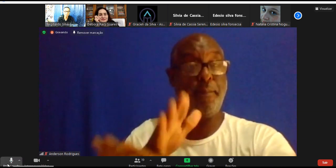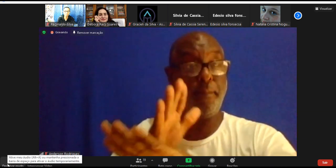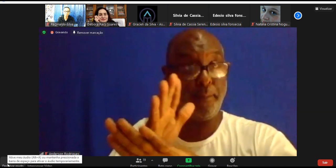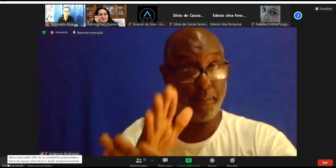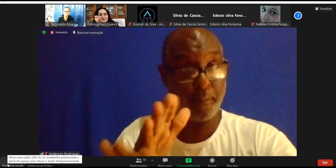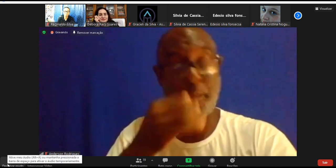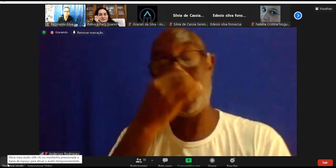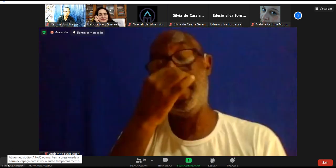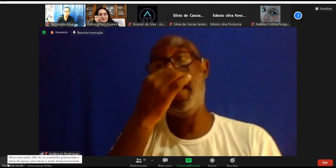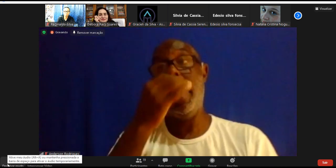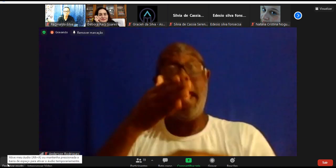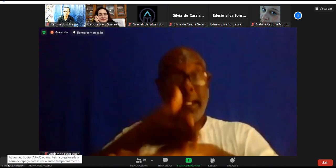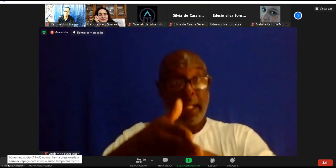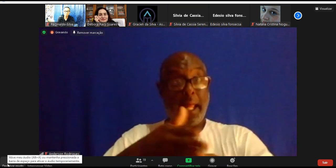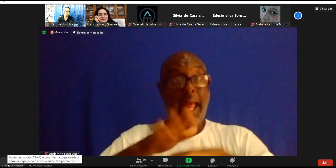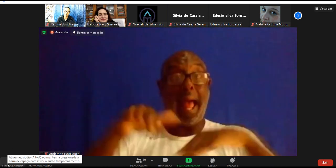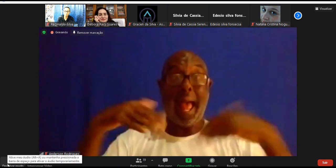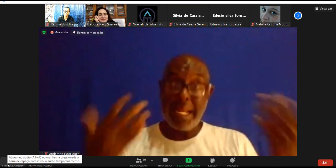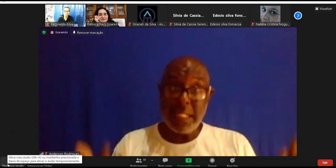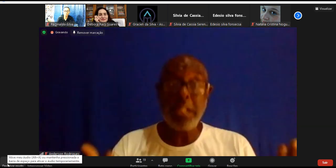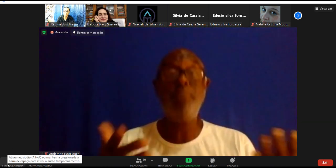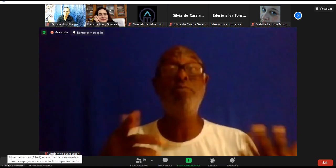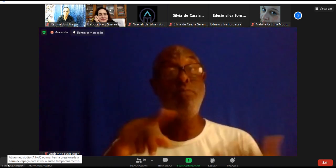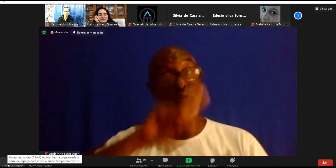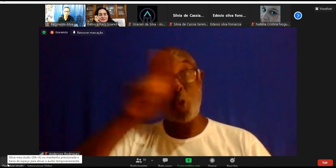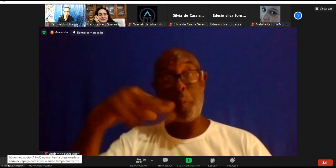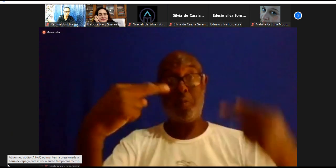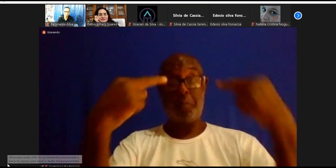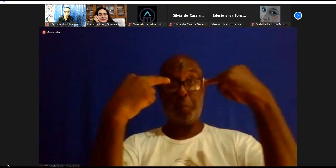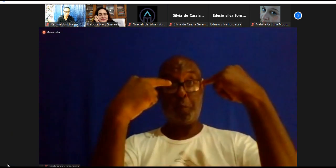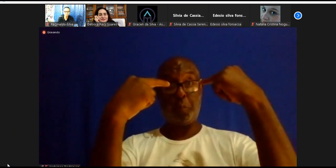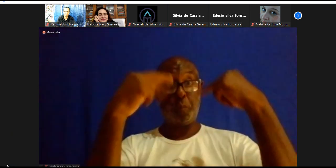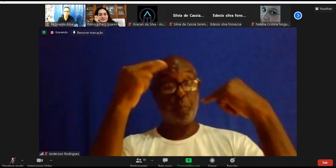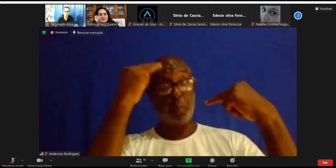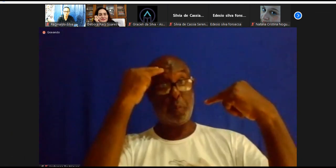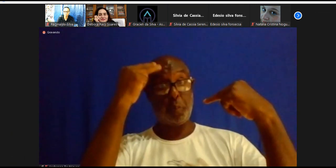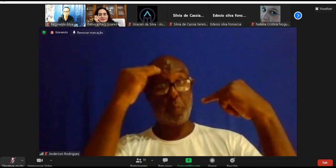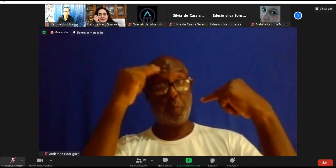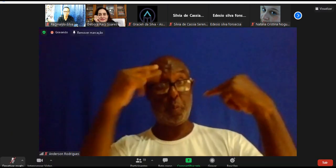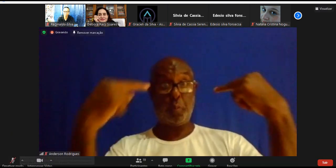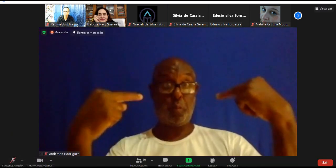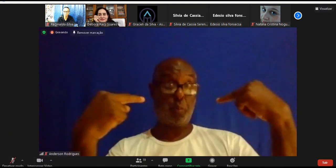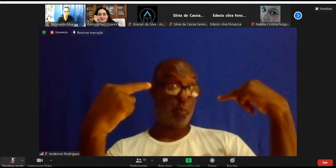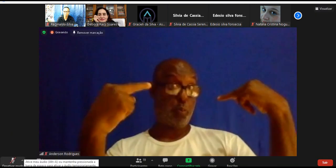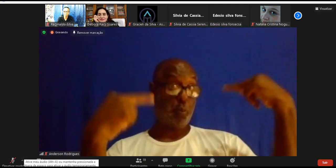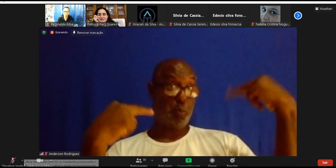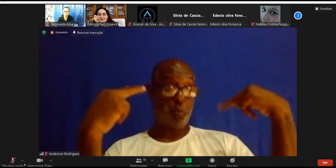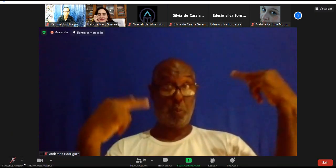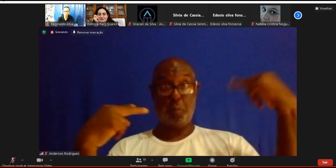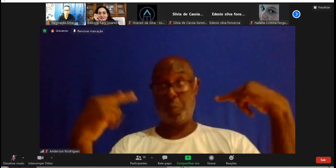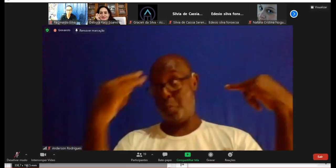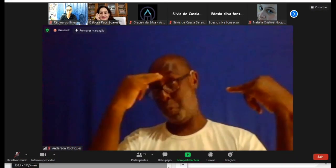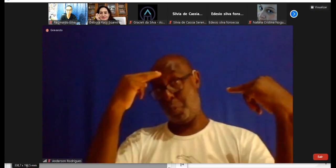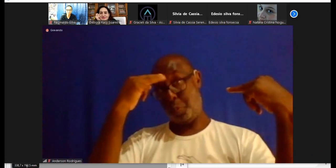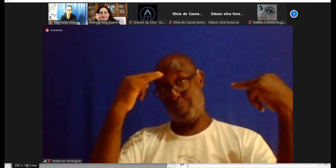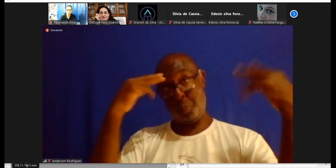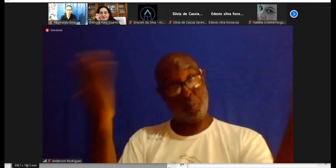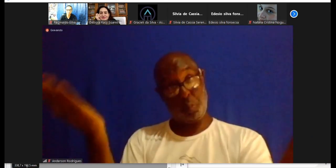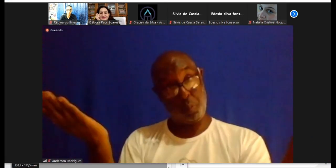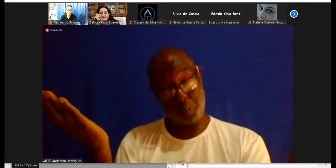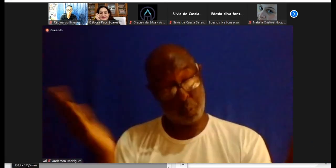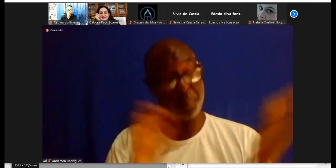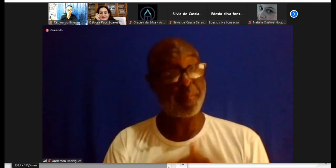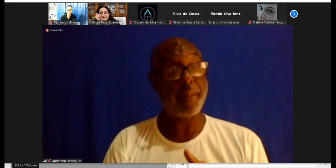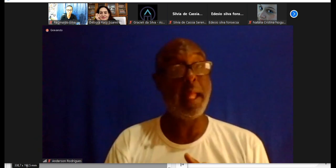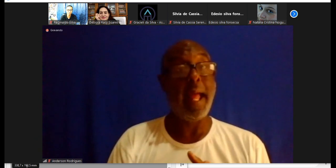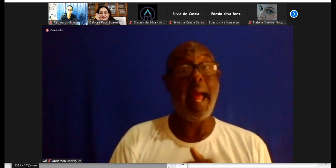Pestalozzi. E aí, quando eu entrei nessa escola, as pessoas me olharam e me viam como